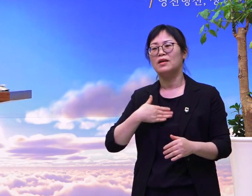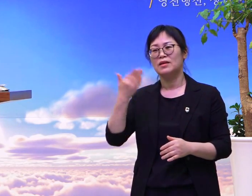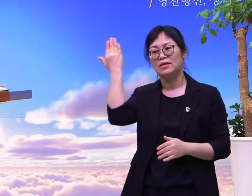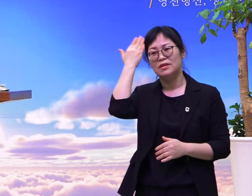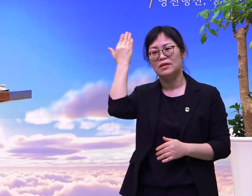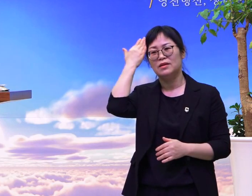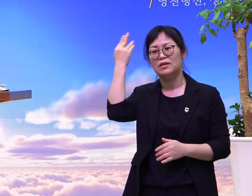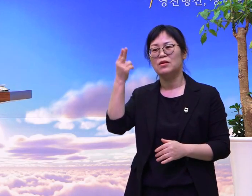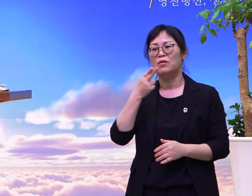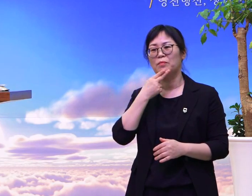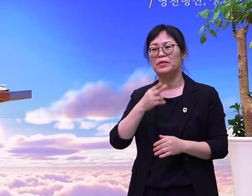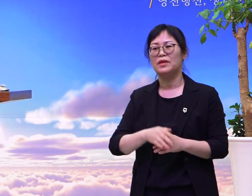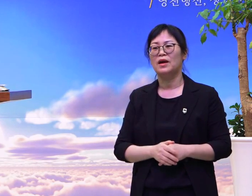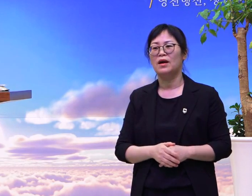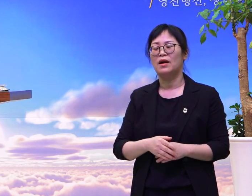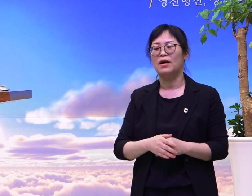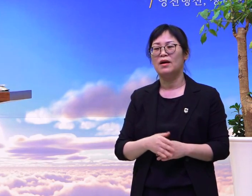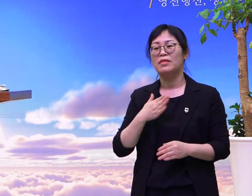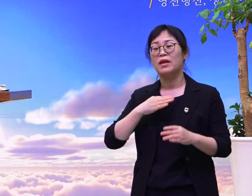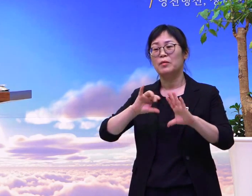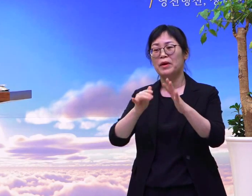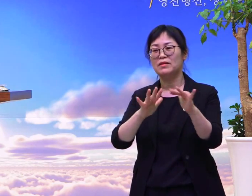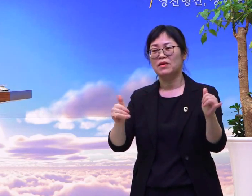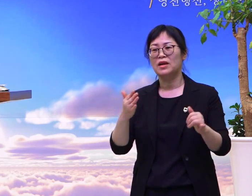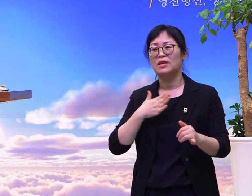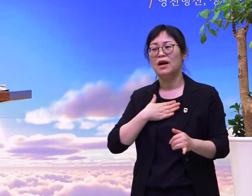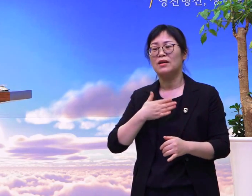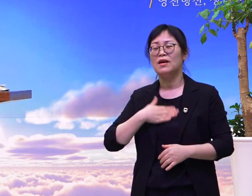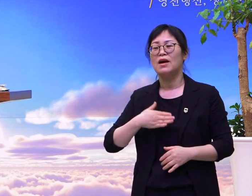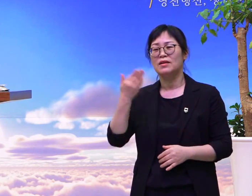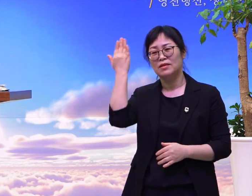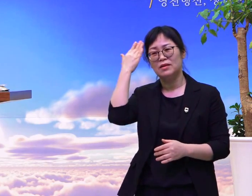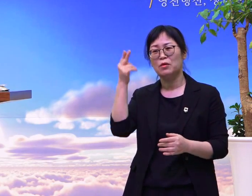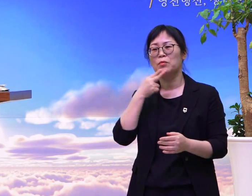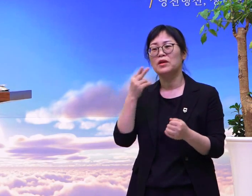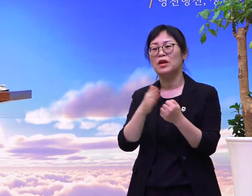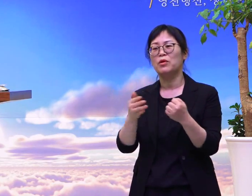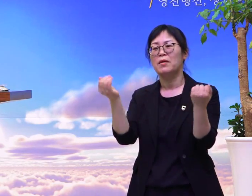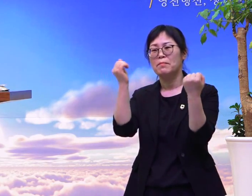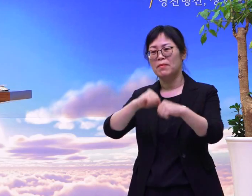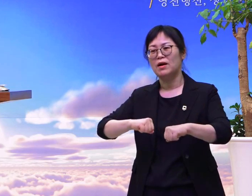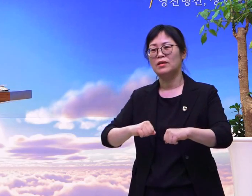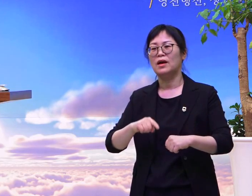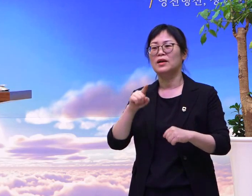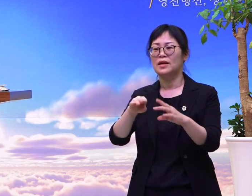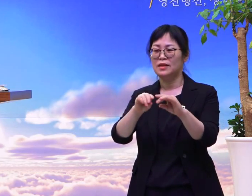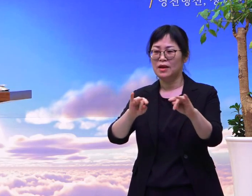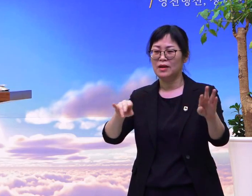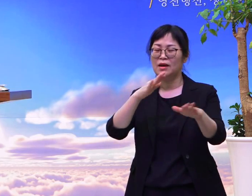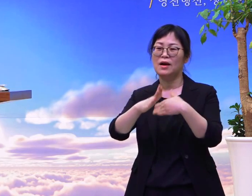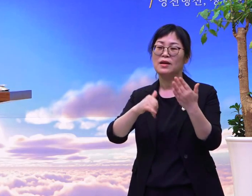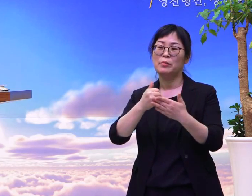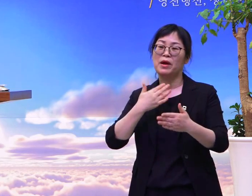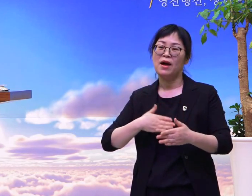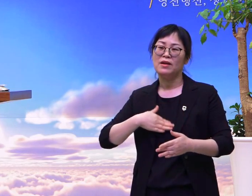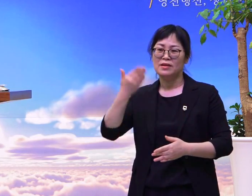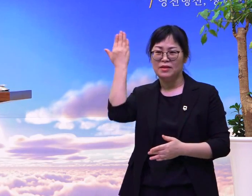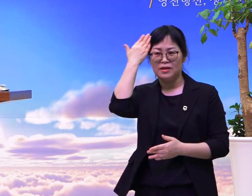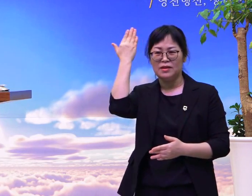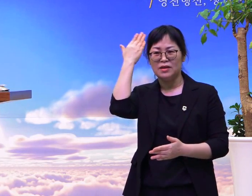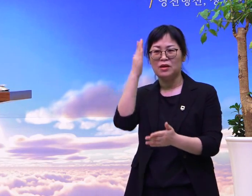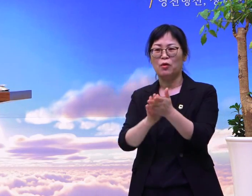없다. 내 백성이 나를 아는 지식이 없어서 망한다. 이 땅에 하나님을 아는 지식이